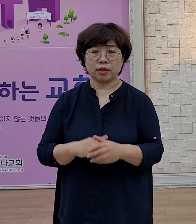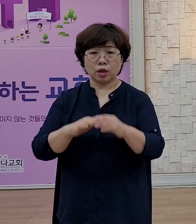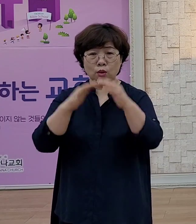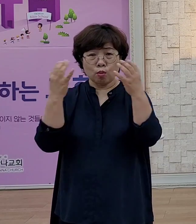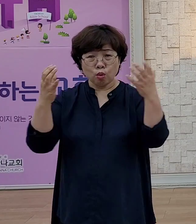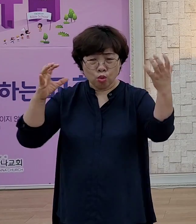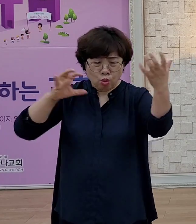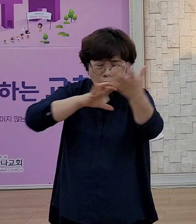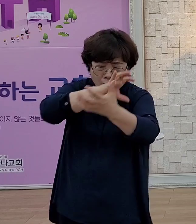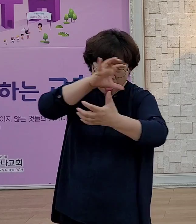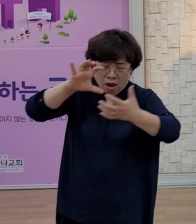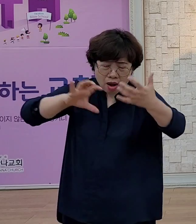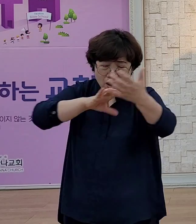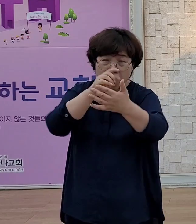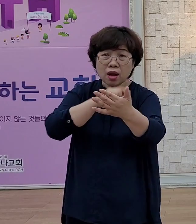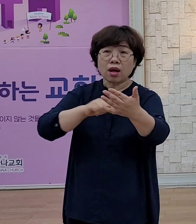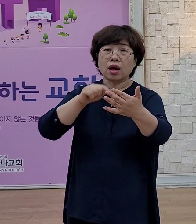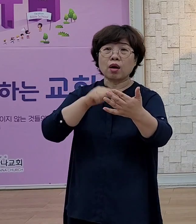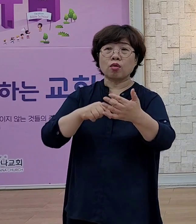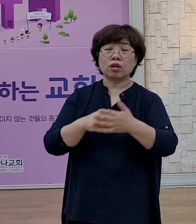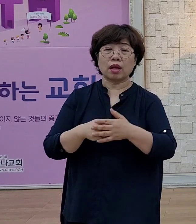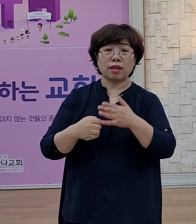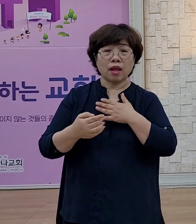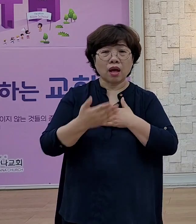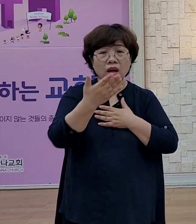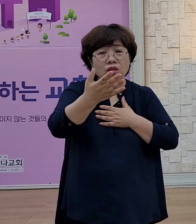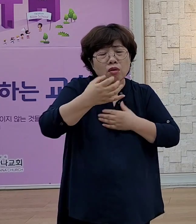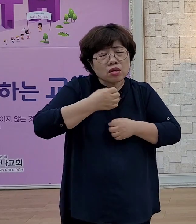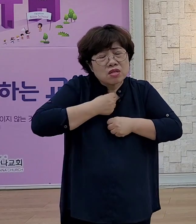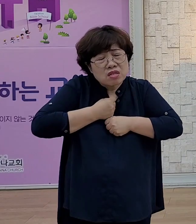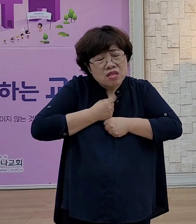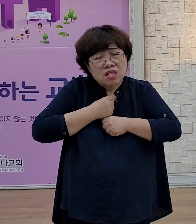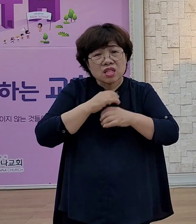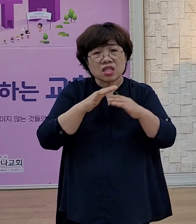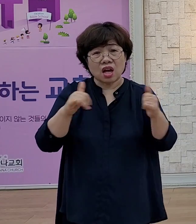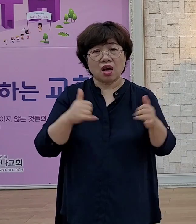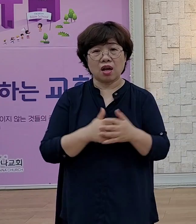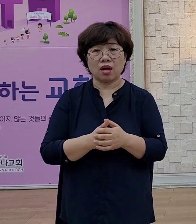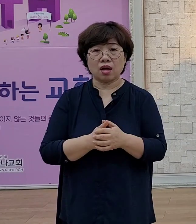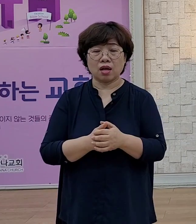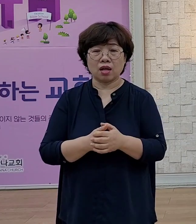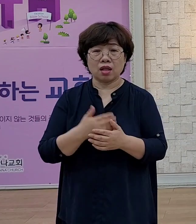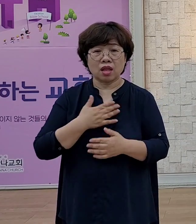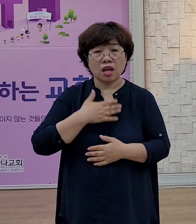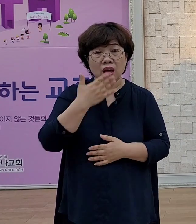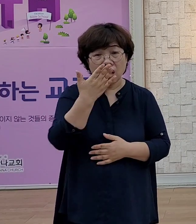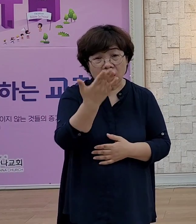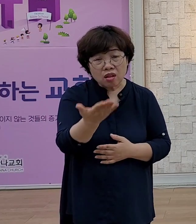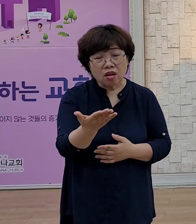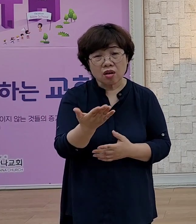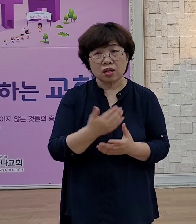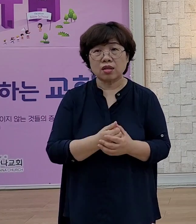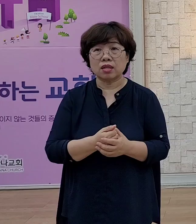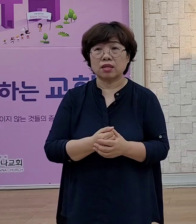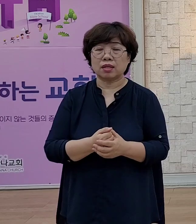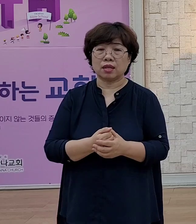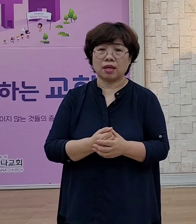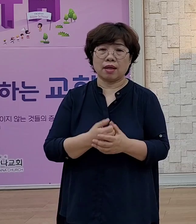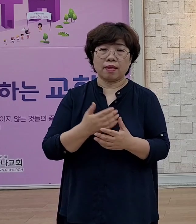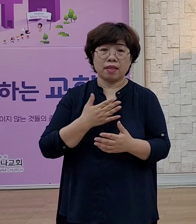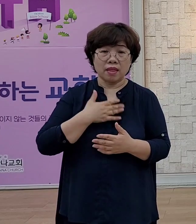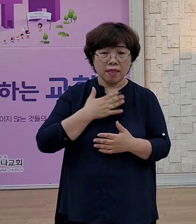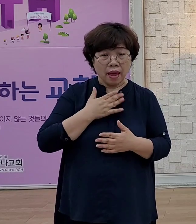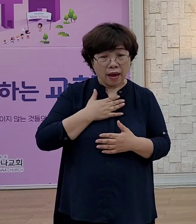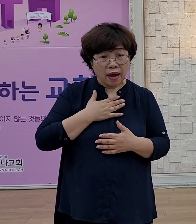모든 환난 가운데 내가 너를 지키는 자다. 내가 나를 지키고 내가 내